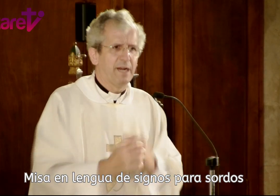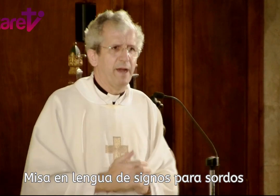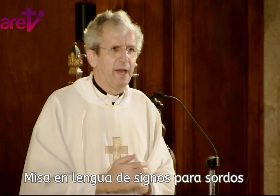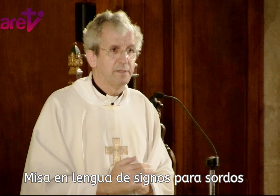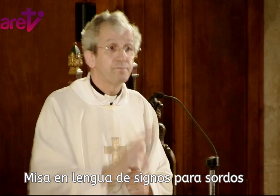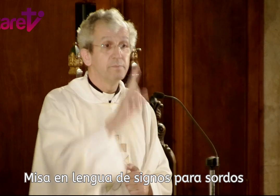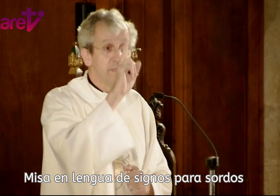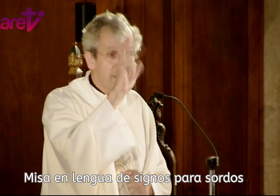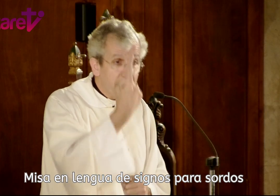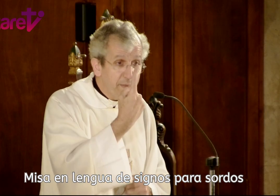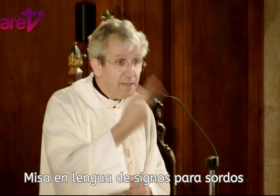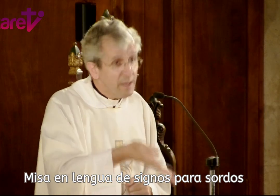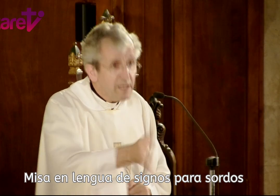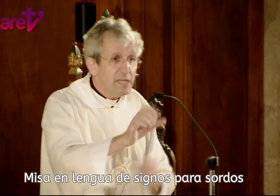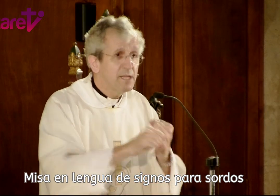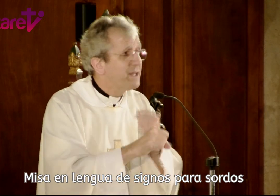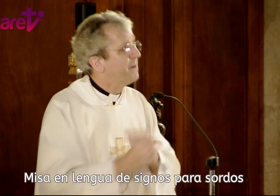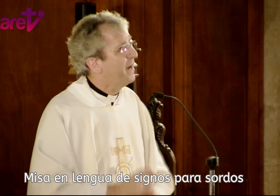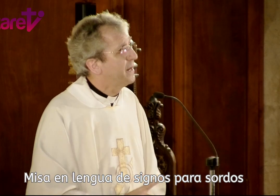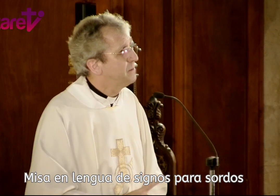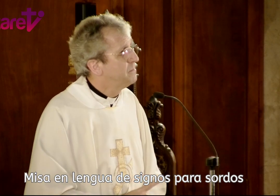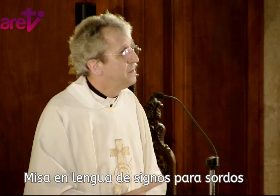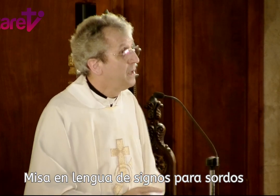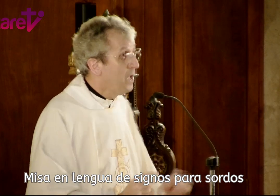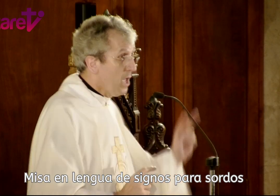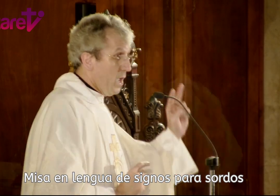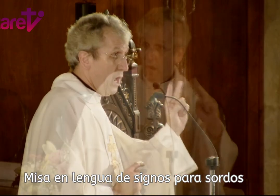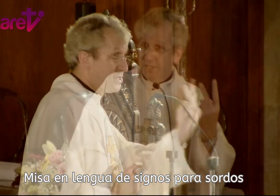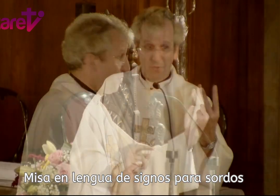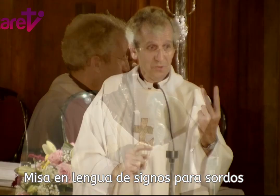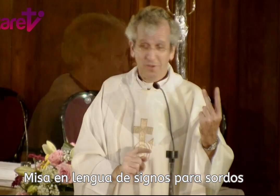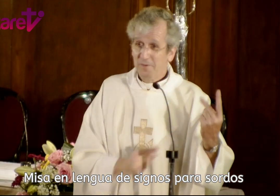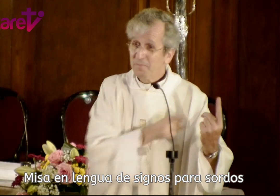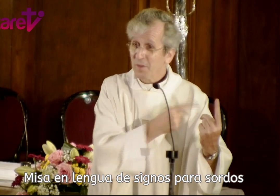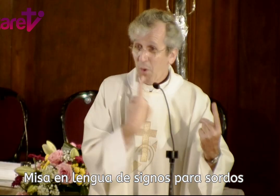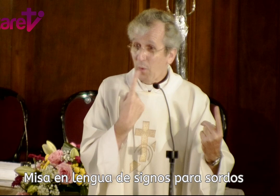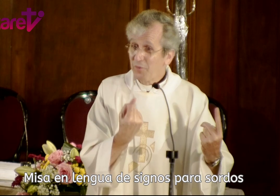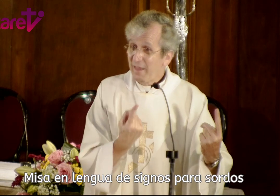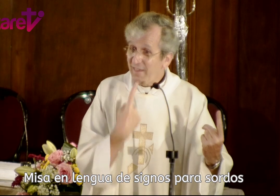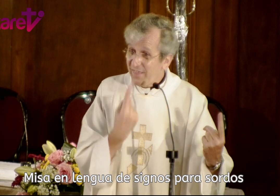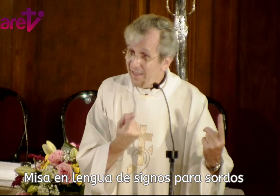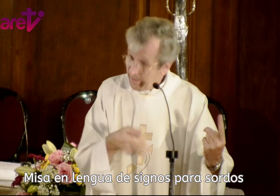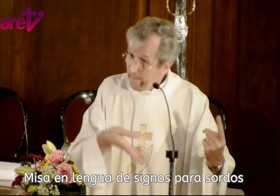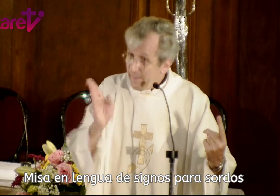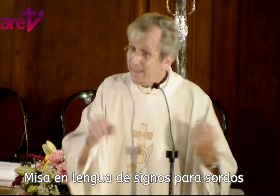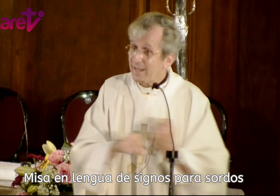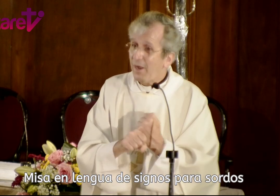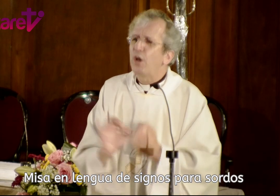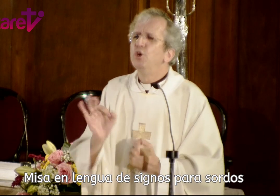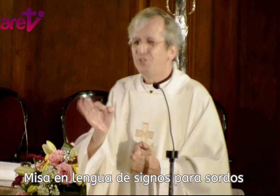trabajar. Se arrepiente y se va a trabajar. El segundo, cuando le dice, vete a trabajar, sí, sí,